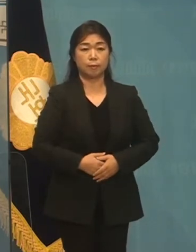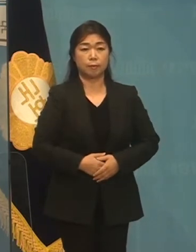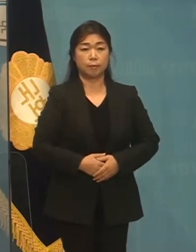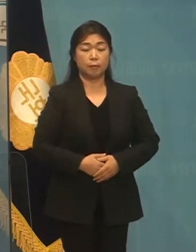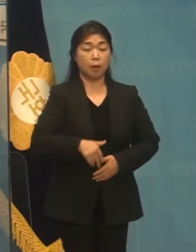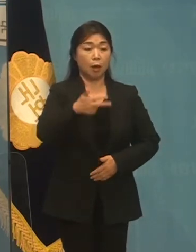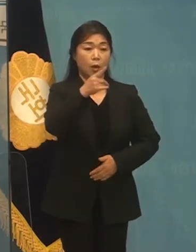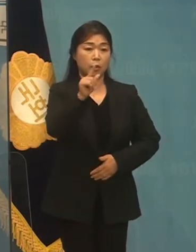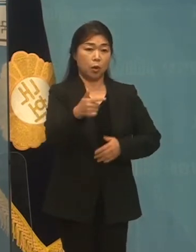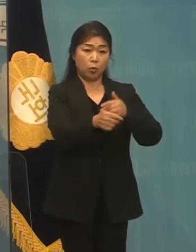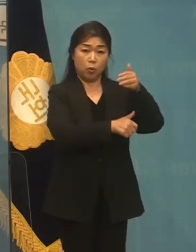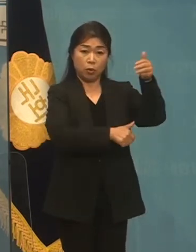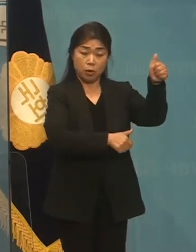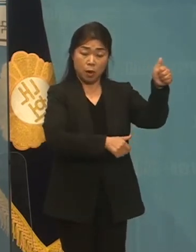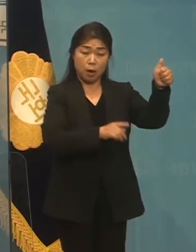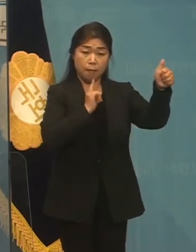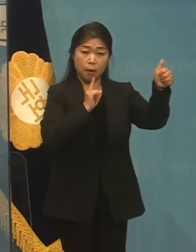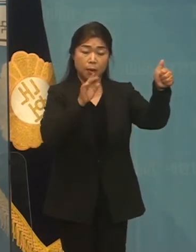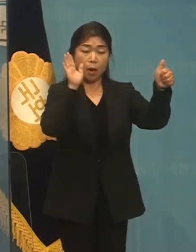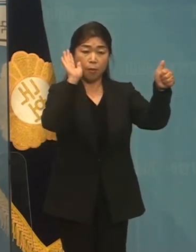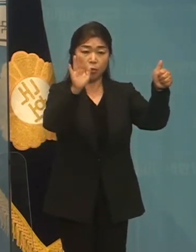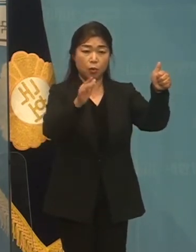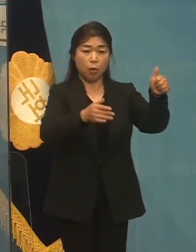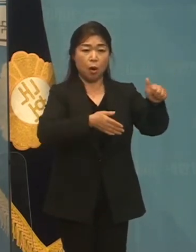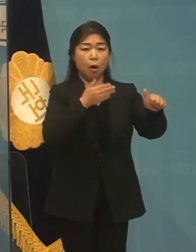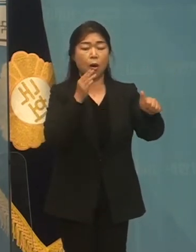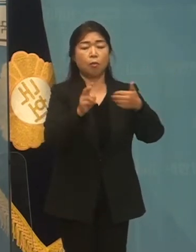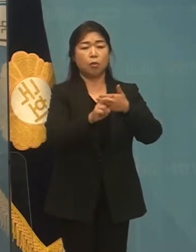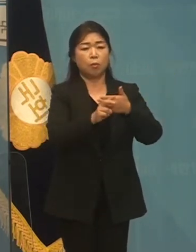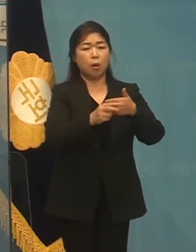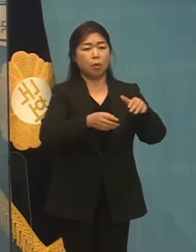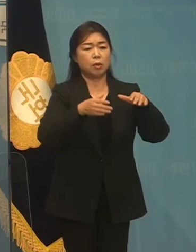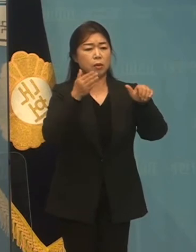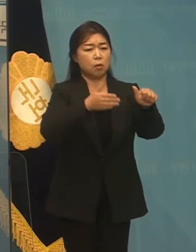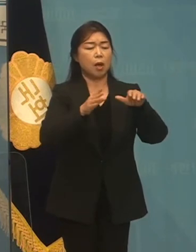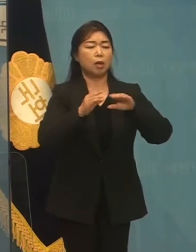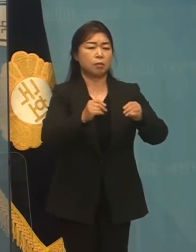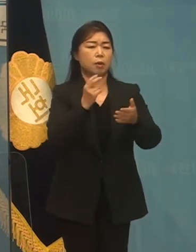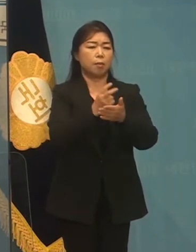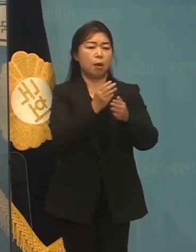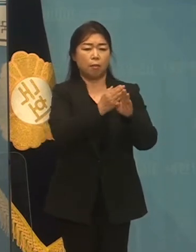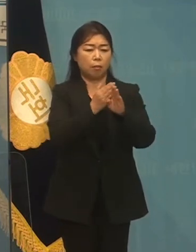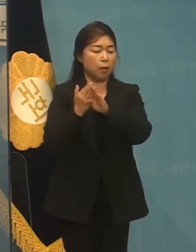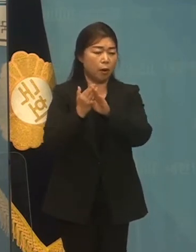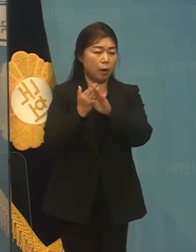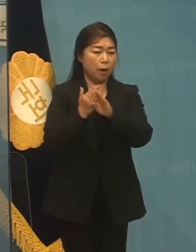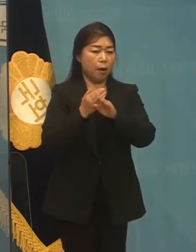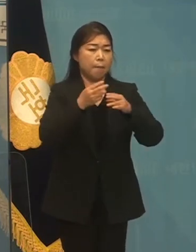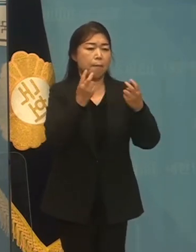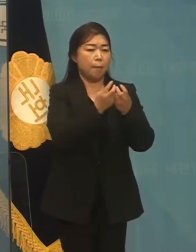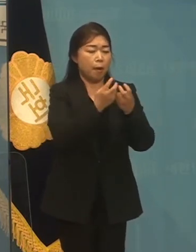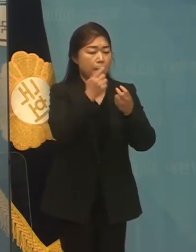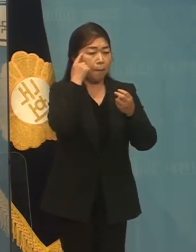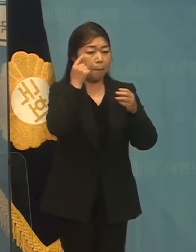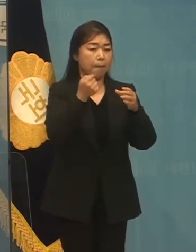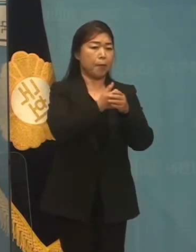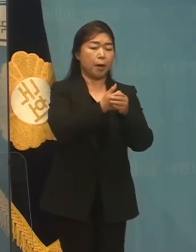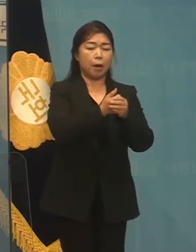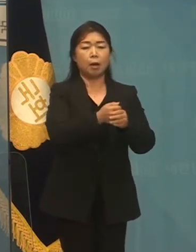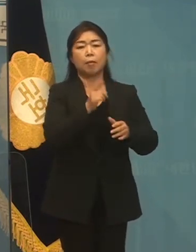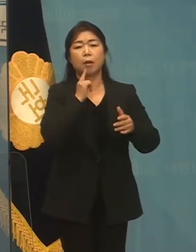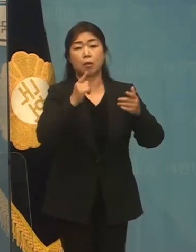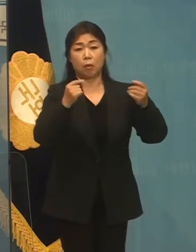전 위원장의 발언은 앞으로 부정청탁금지법을 꼼수로 회피하기 위한 무료 변론의 길을 열어주는